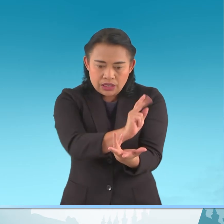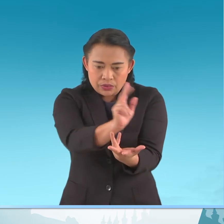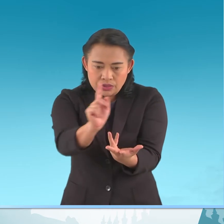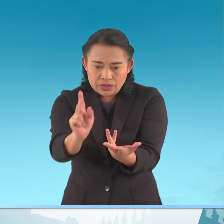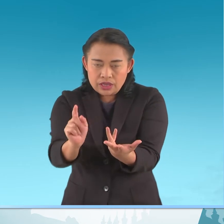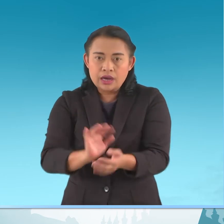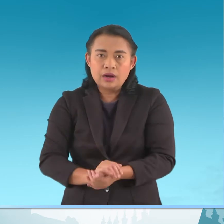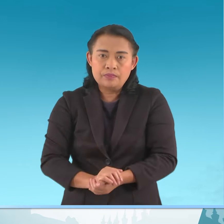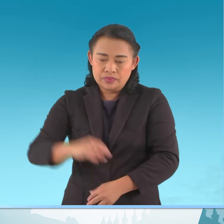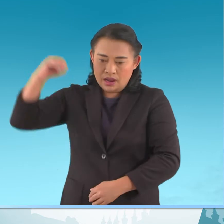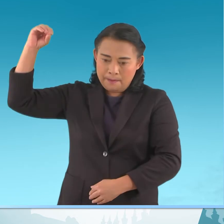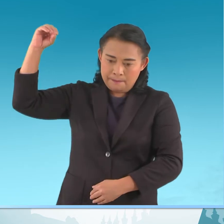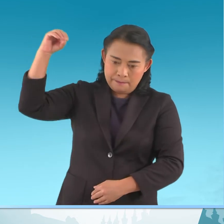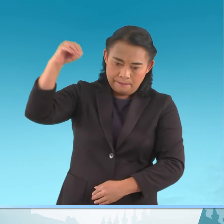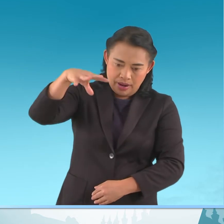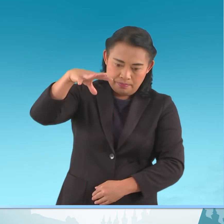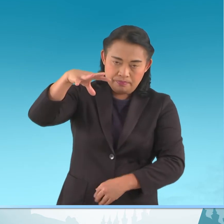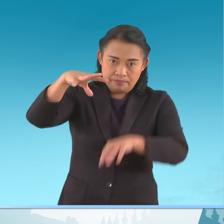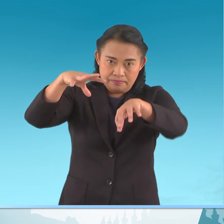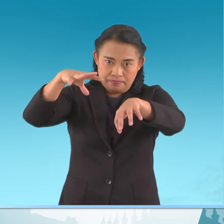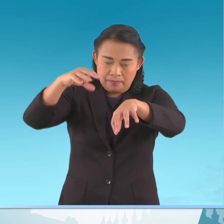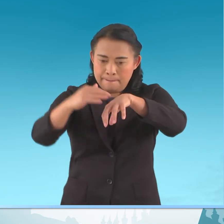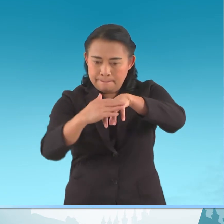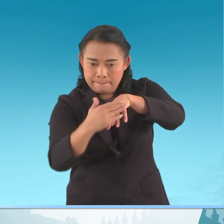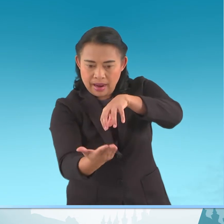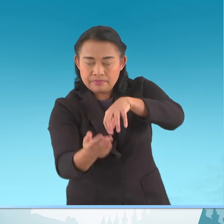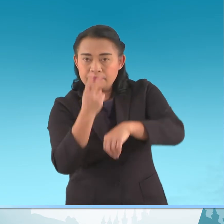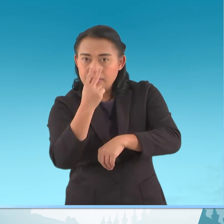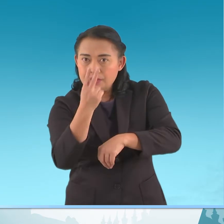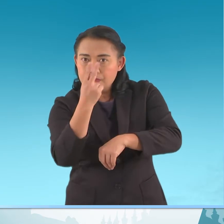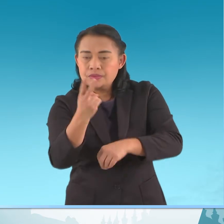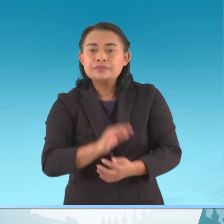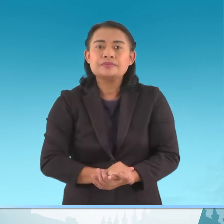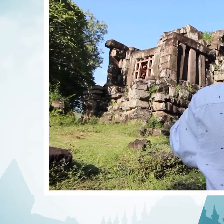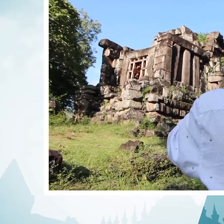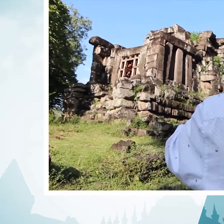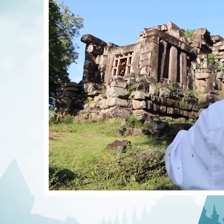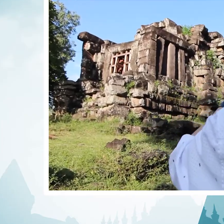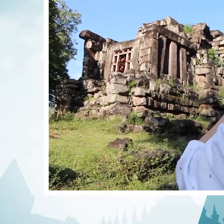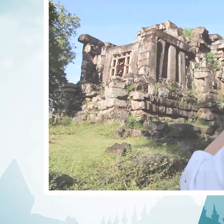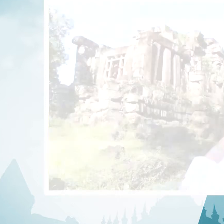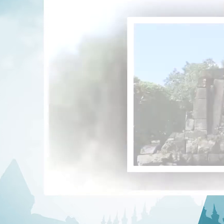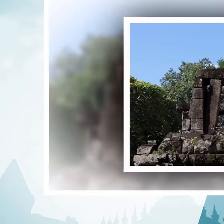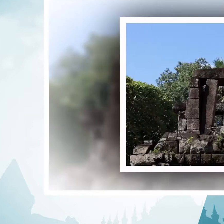สีเขียวตัดกันนะฮะแล้วก็แสงและเงาที่ตกกระทบตัวประสาทเดี๋ยวมาดูกันครับว่าจะเป็นยังไงอ่ะ